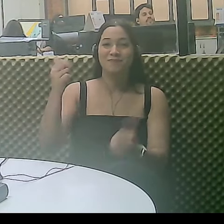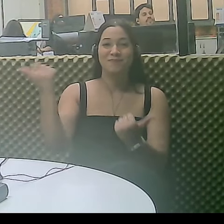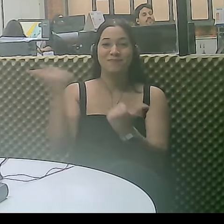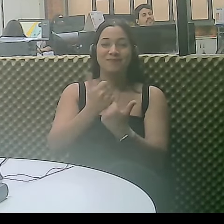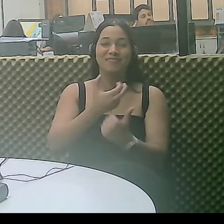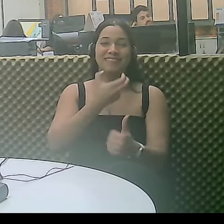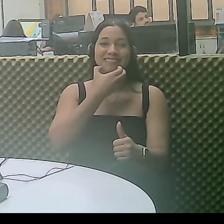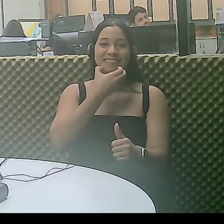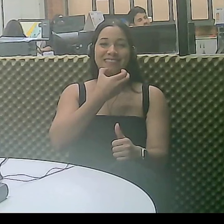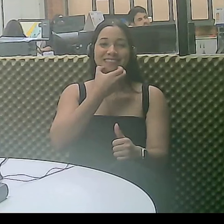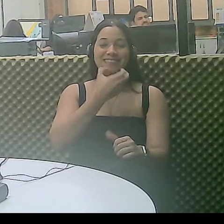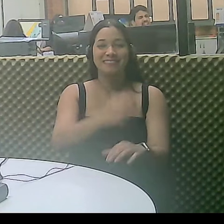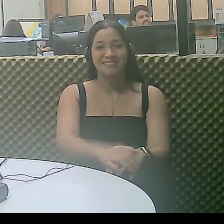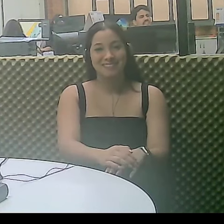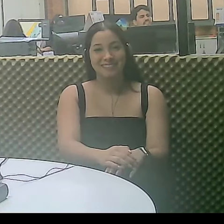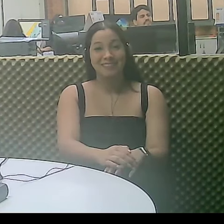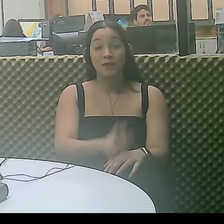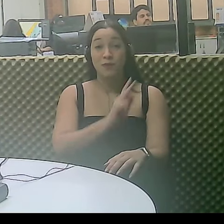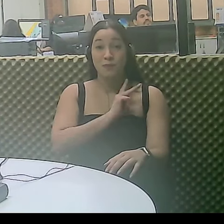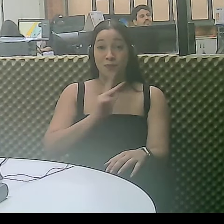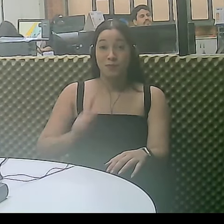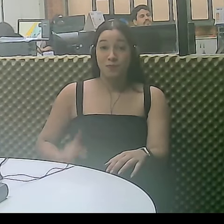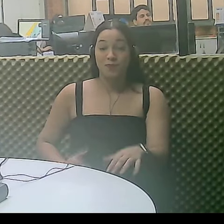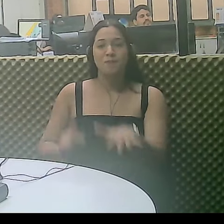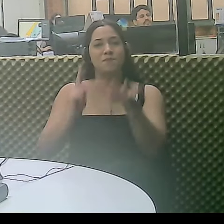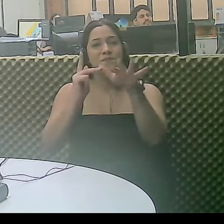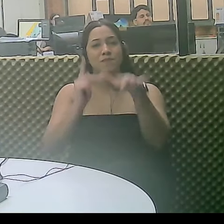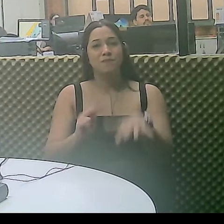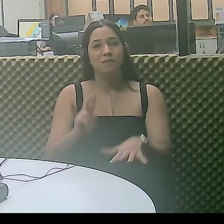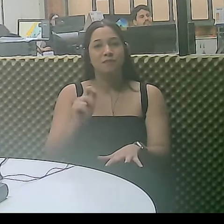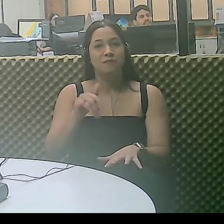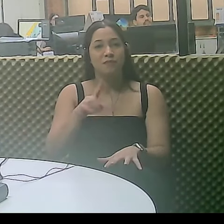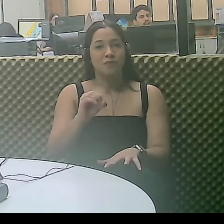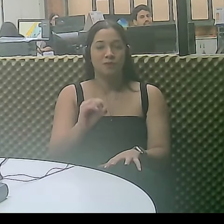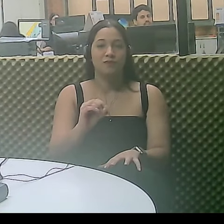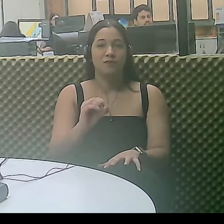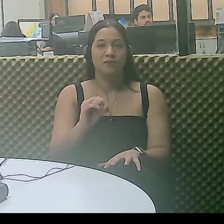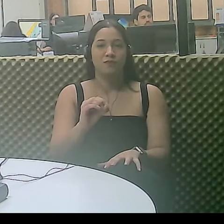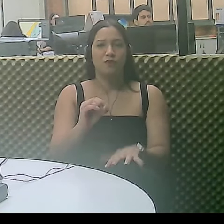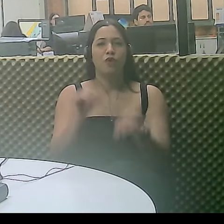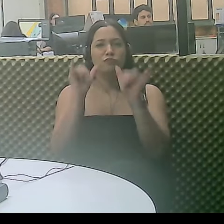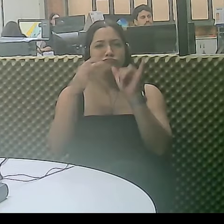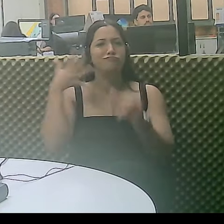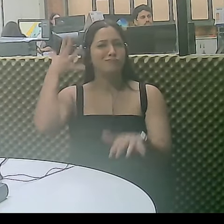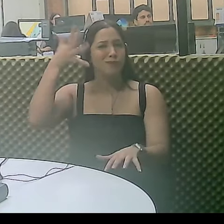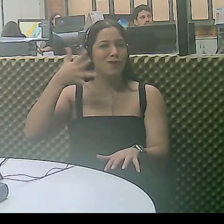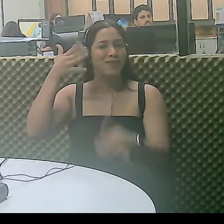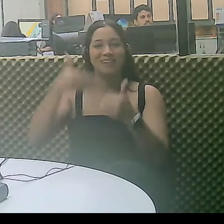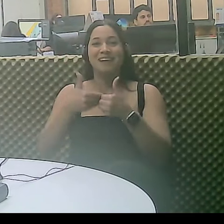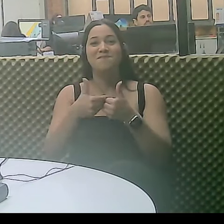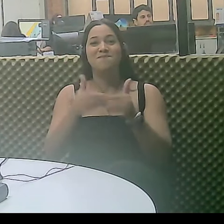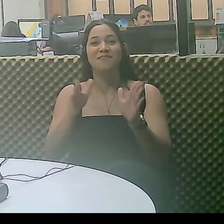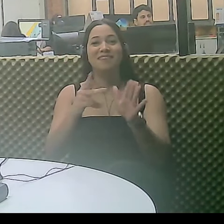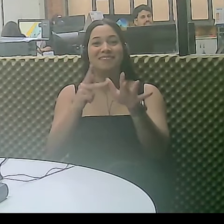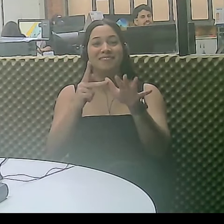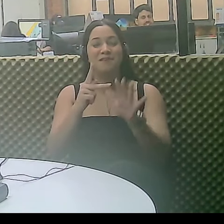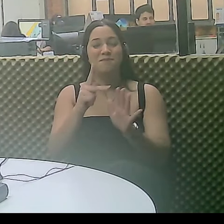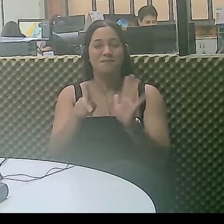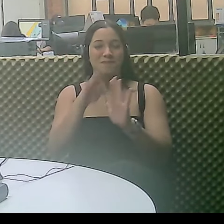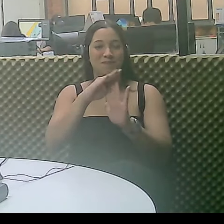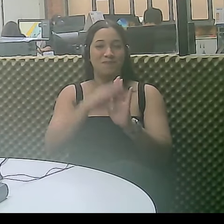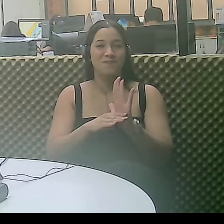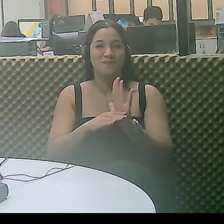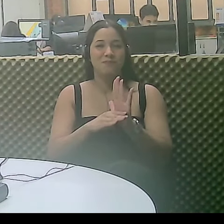vice Paulo Sérgio. O presidente da Prodaub, Reginaldo Mendes, proferiu palestra na abertura da programação,